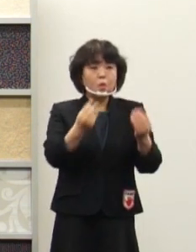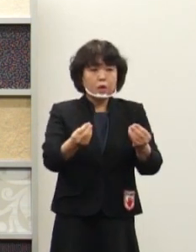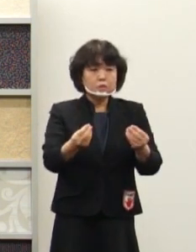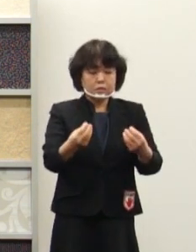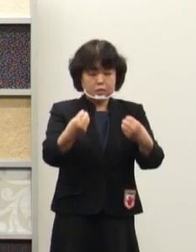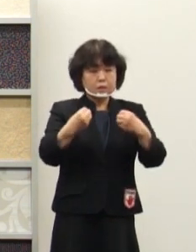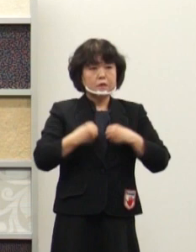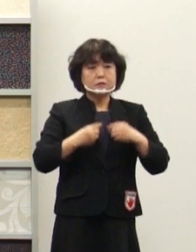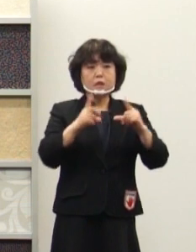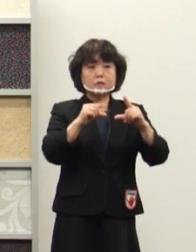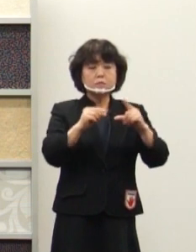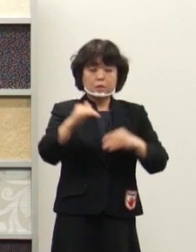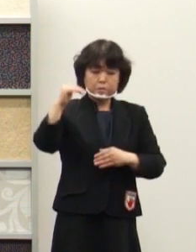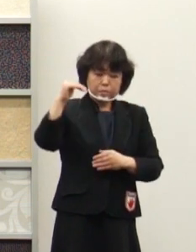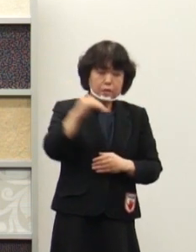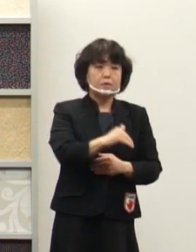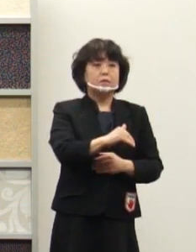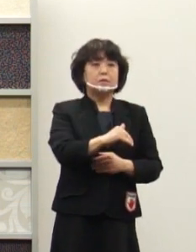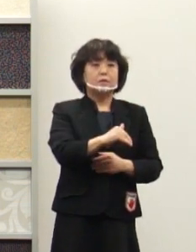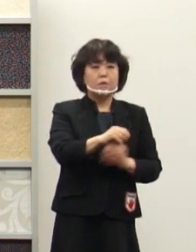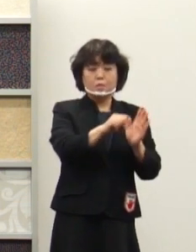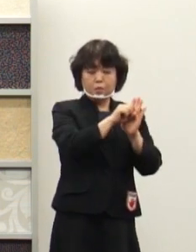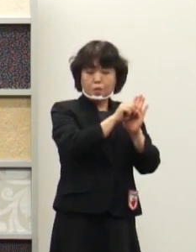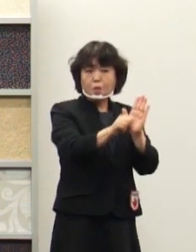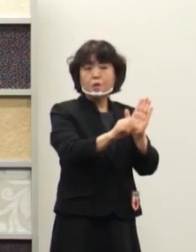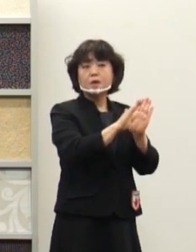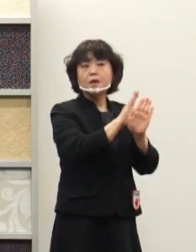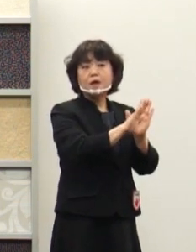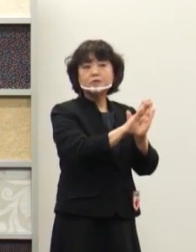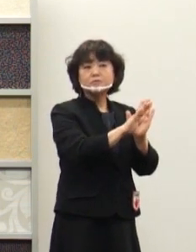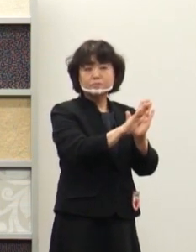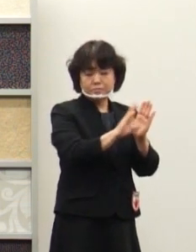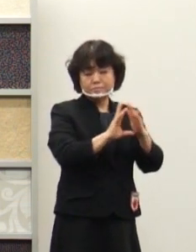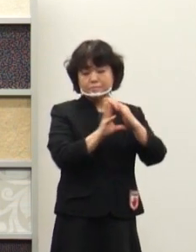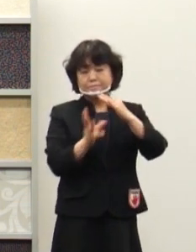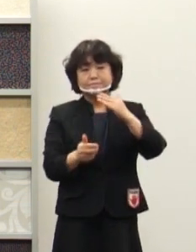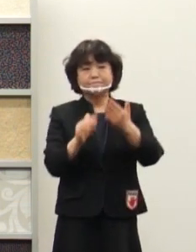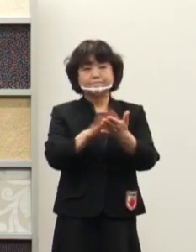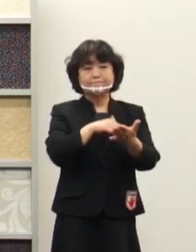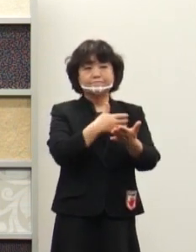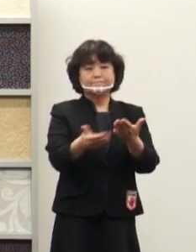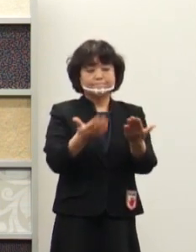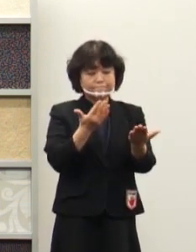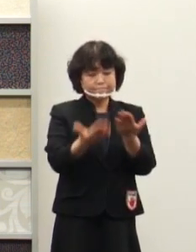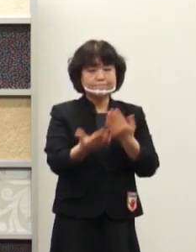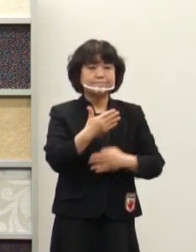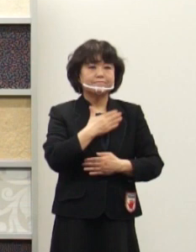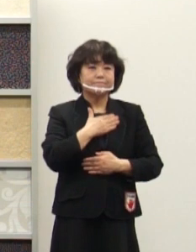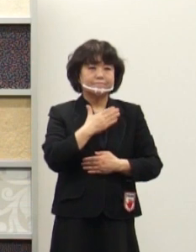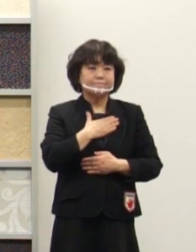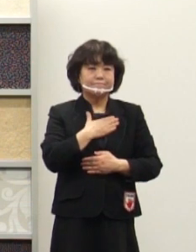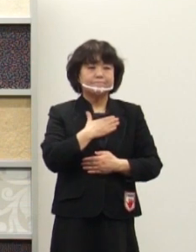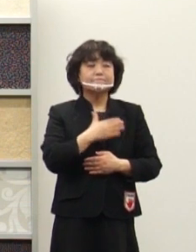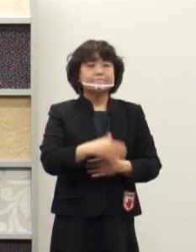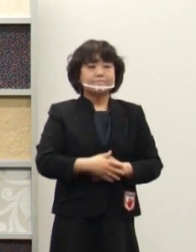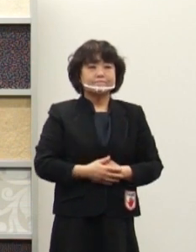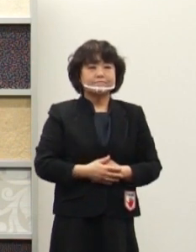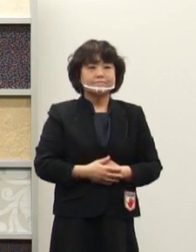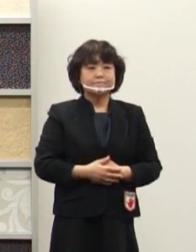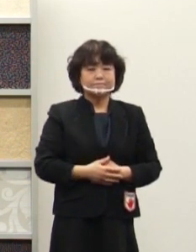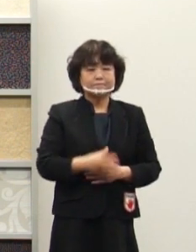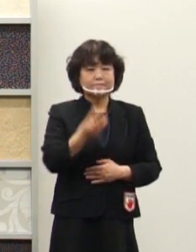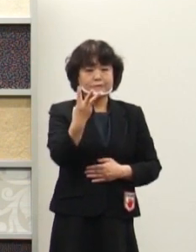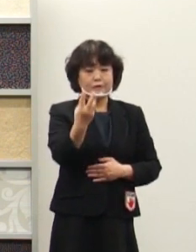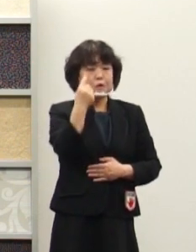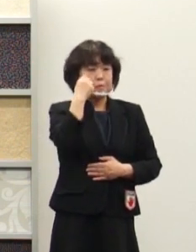は、著しく低減することが、本件のデータによりましても明らかでありますので、この接種の流れを加速